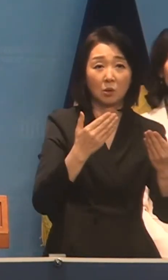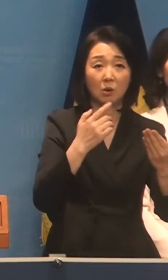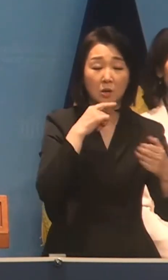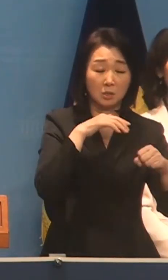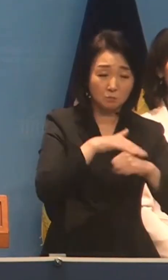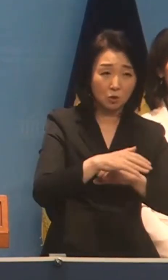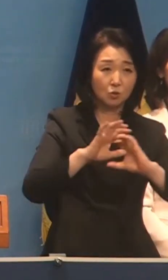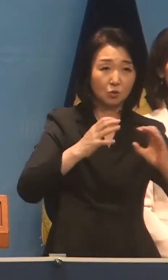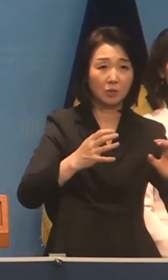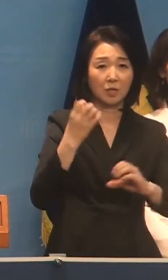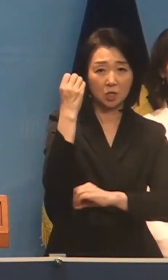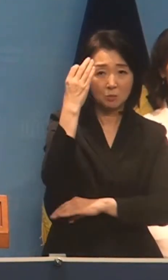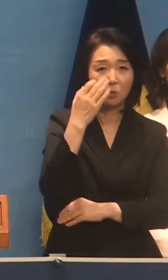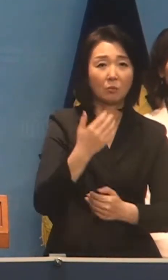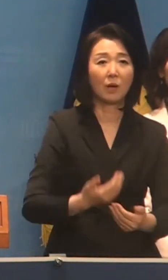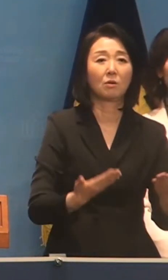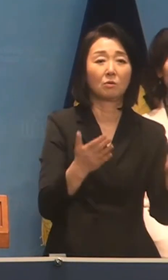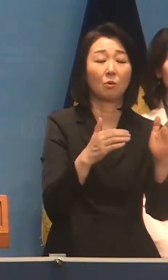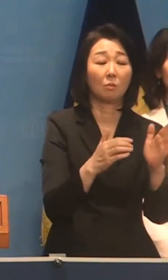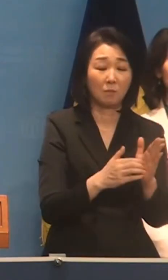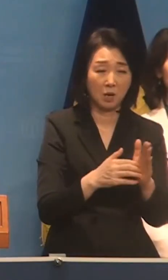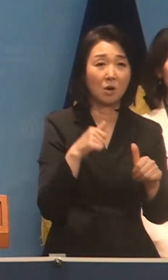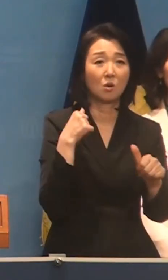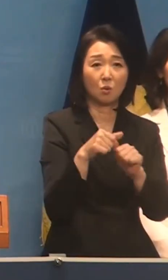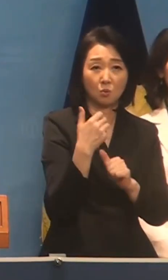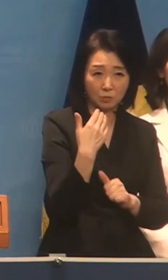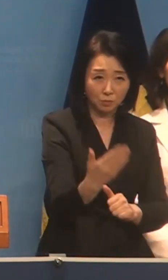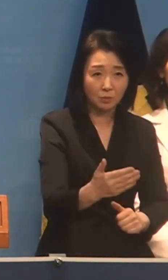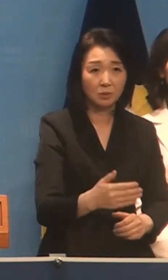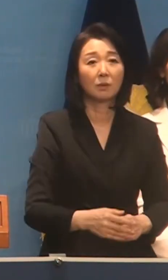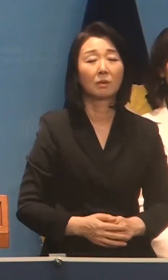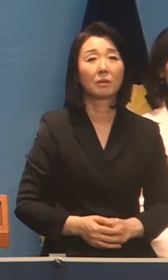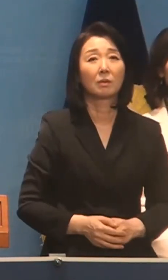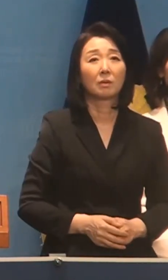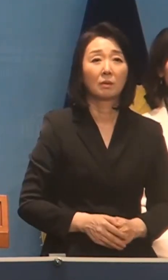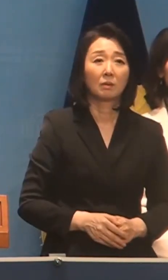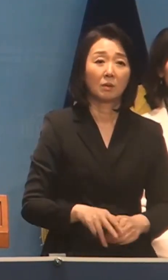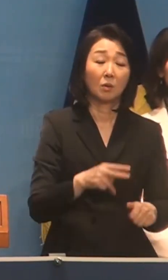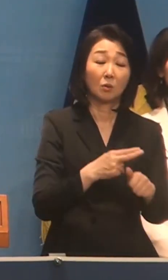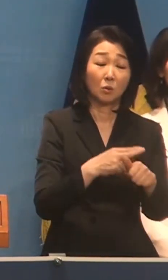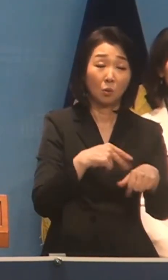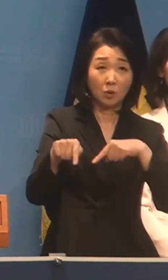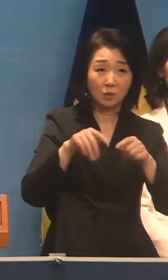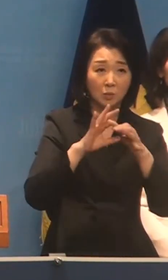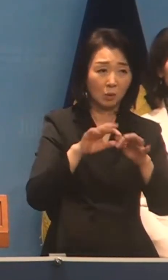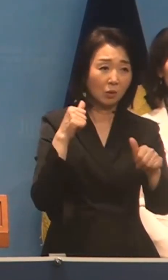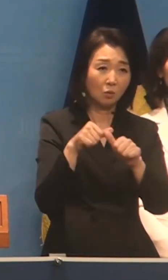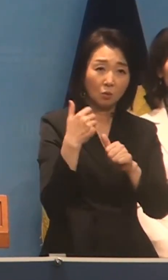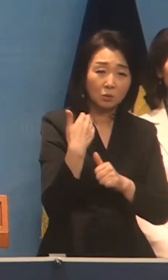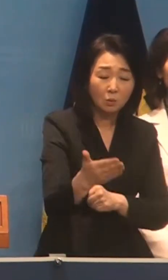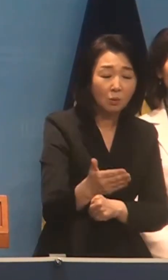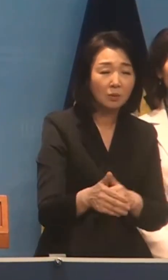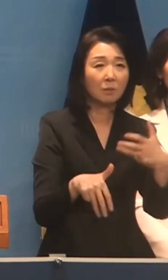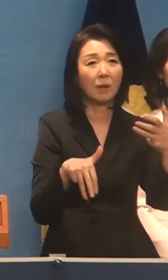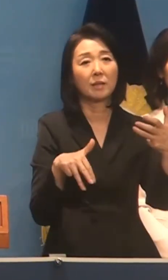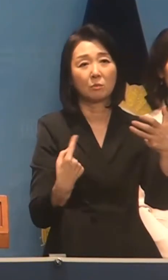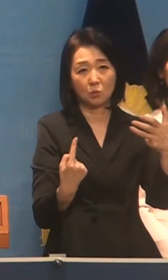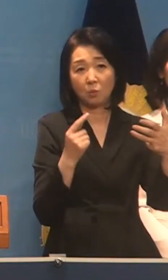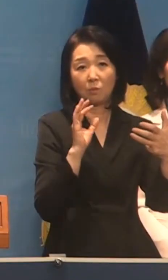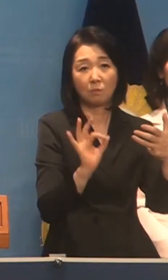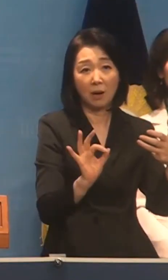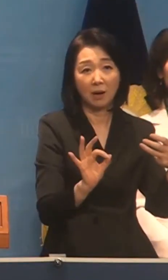민주국가의 기본임을 밝혔고 시정 권고했었습니다. 교원의 지위에 관한 권고 제80조를